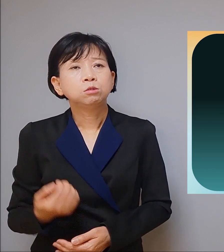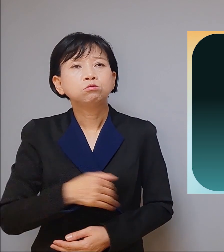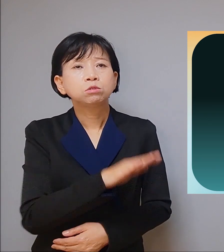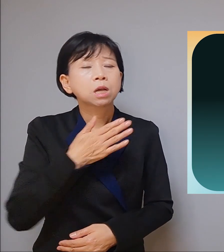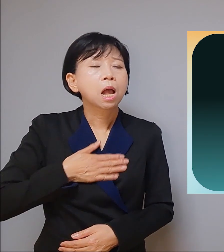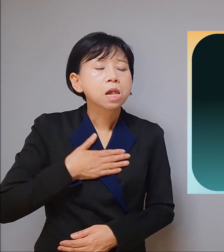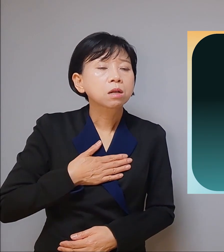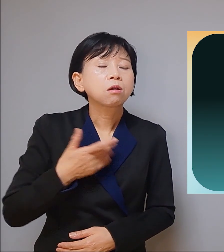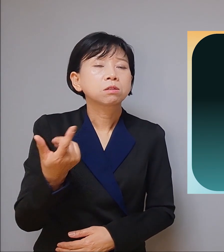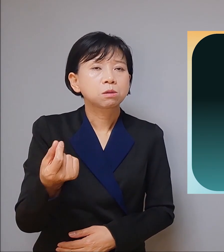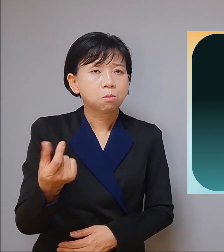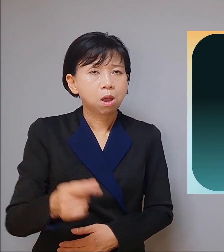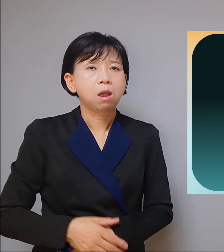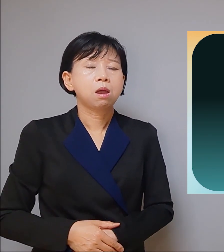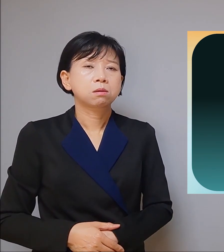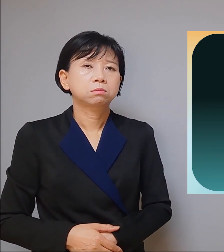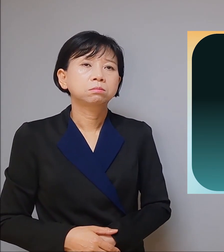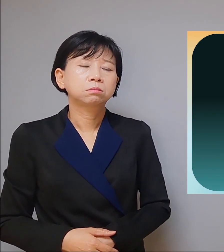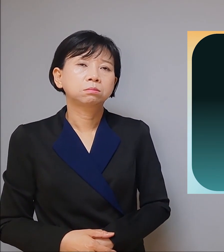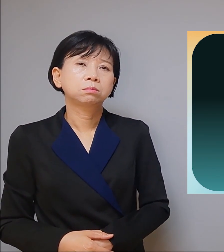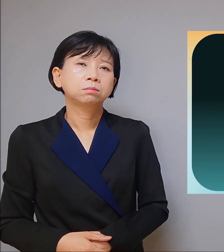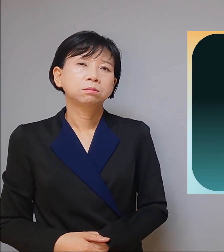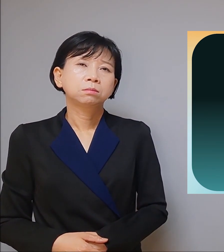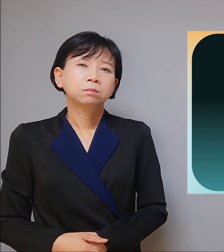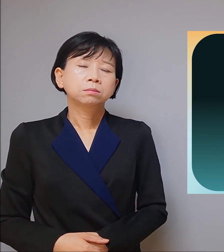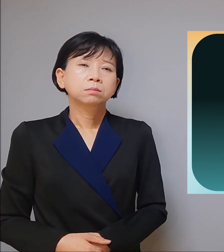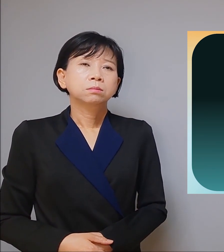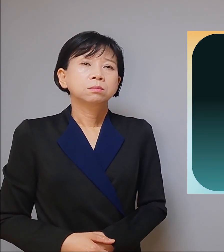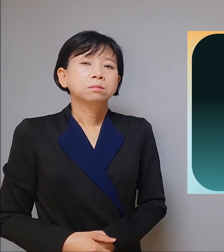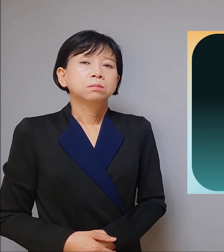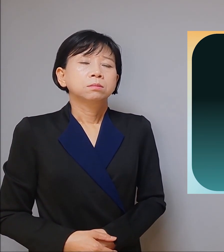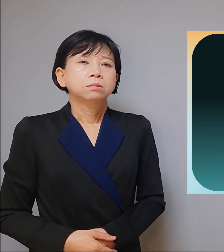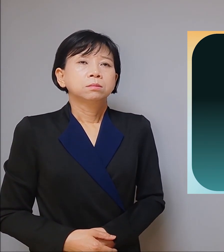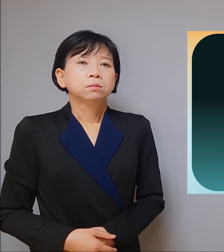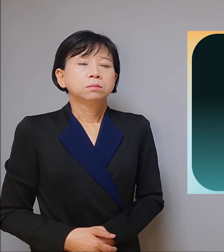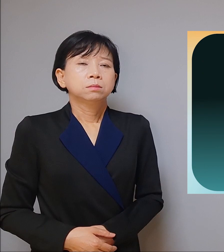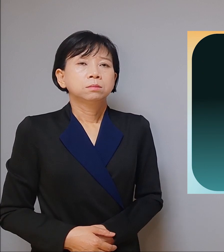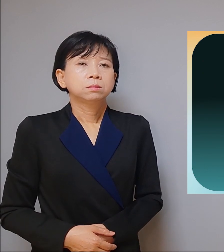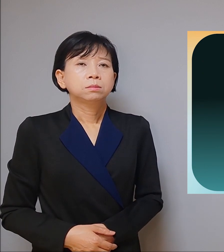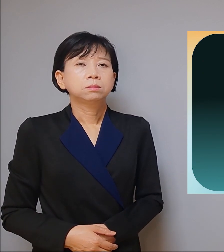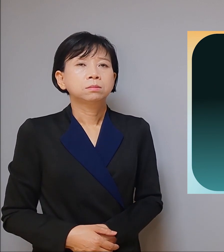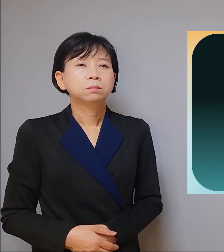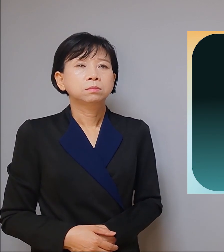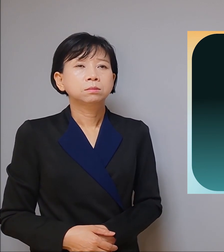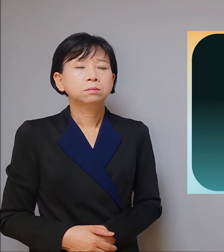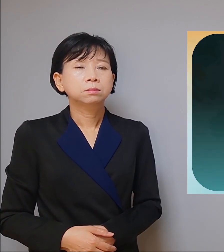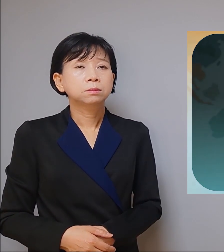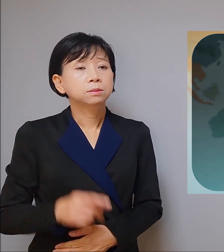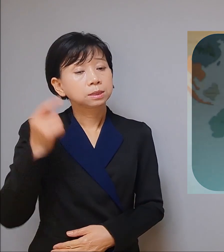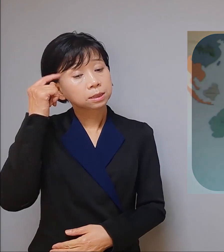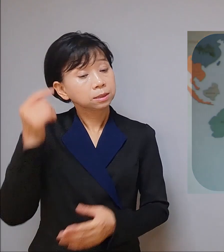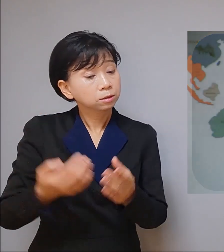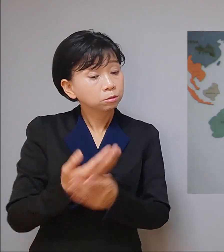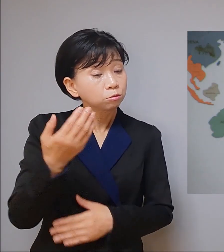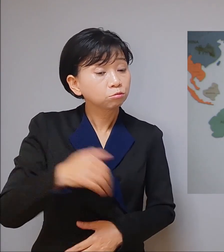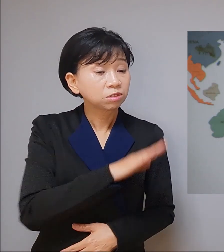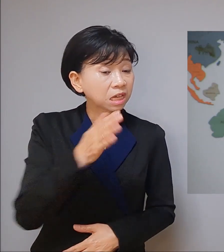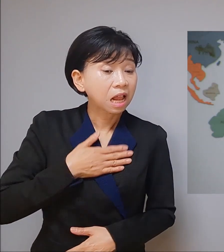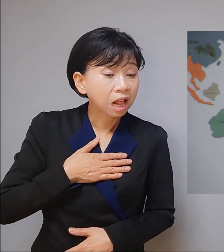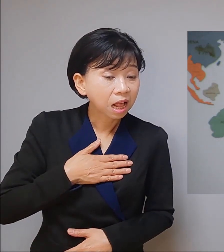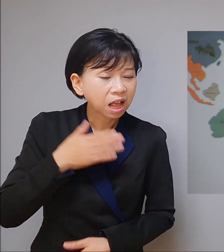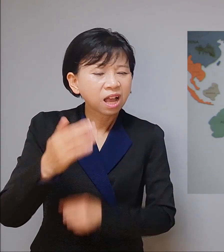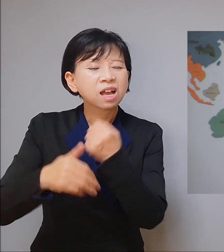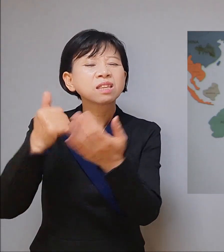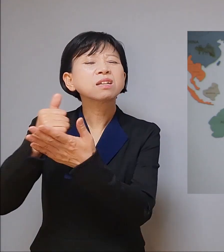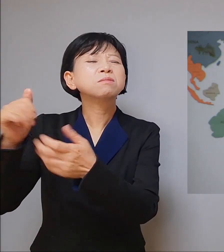우리가 알거니와 라는 말씀을 한번 보면 좋을 것 같아요. 여러분 생각나십니까? 우리가 알거니와